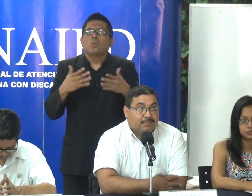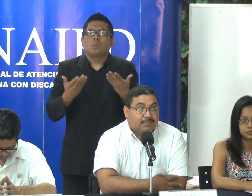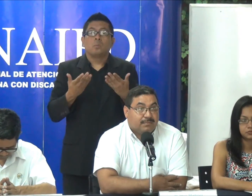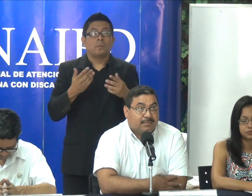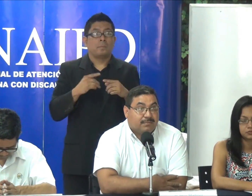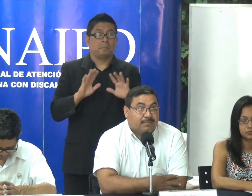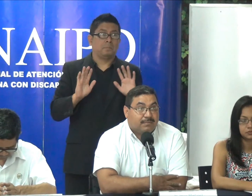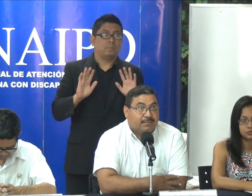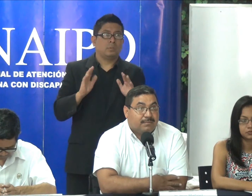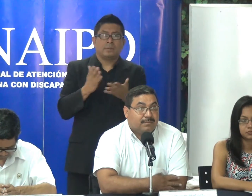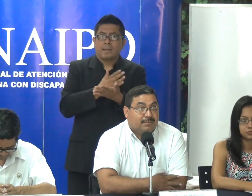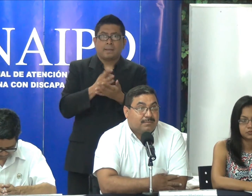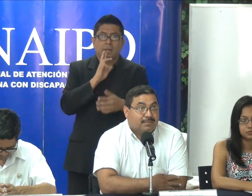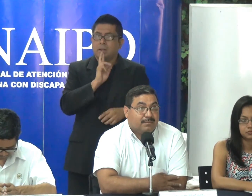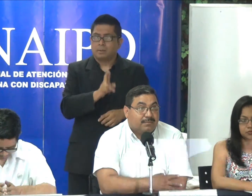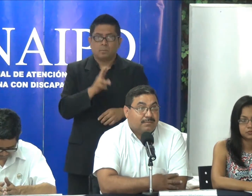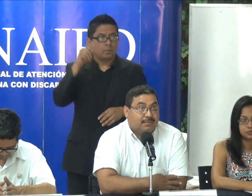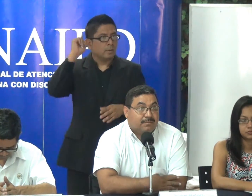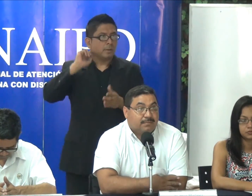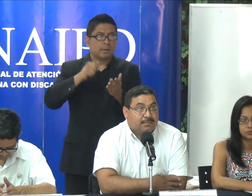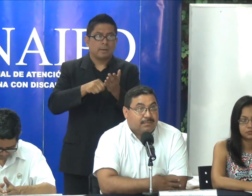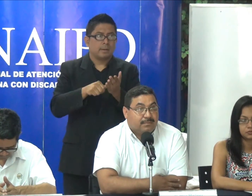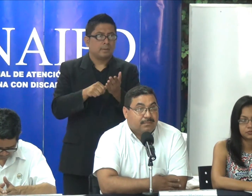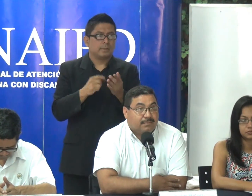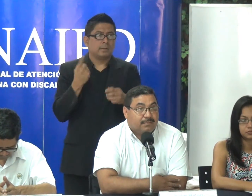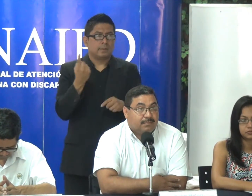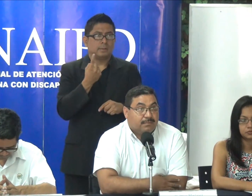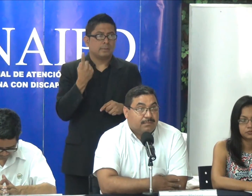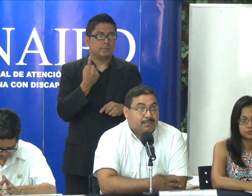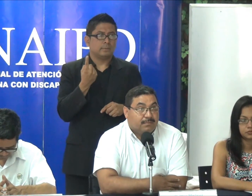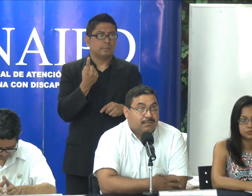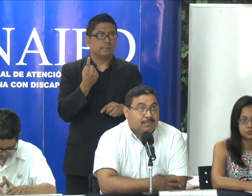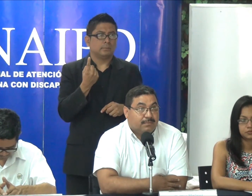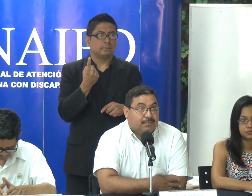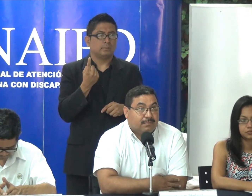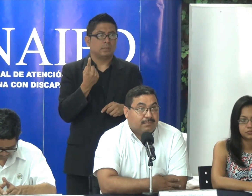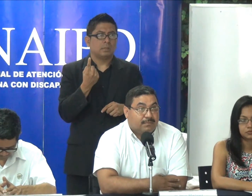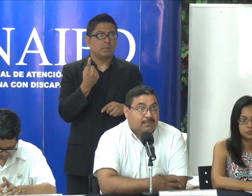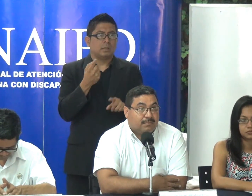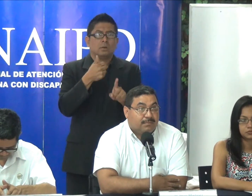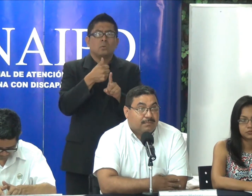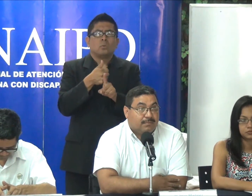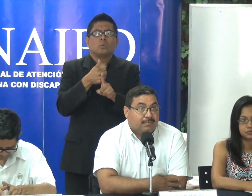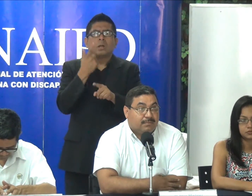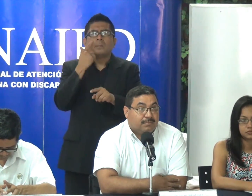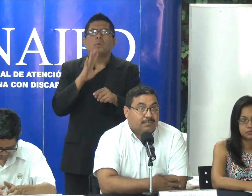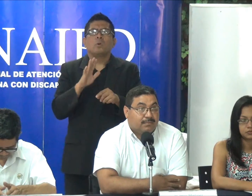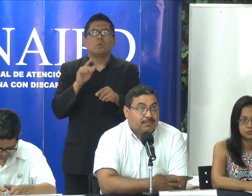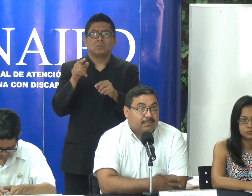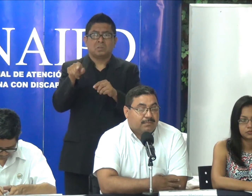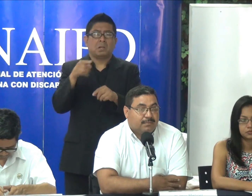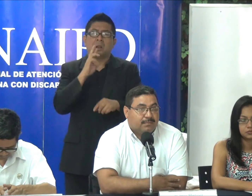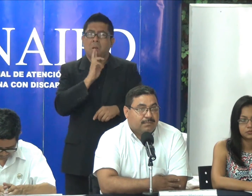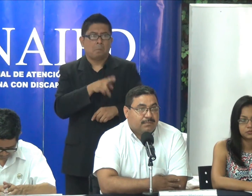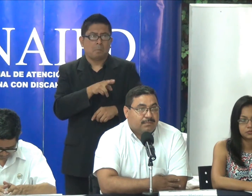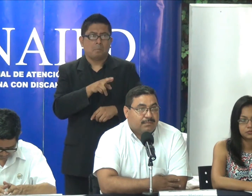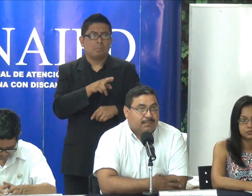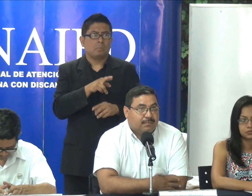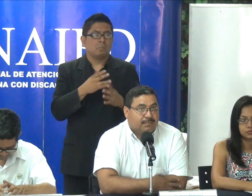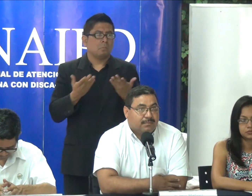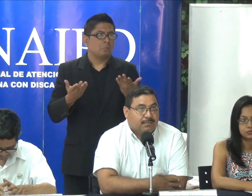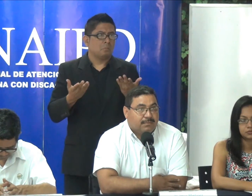de que no haya mayor respuesta, ¿a qué instituciones ustedes se acercarían o qué